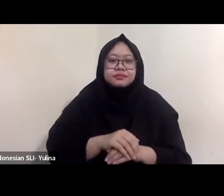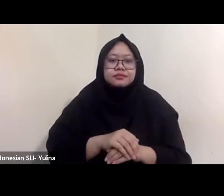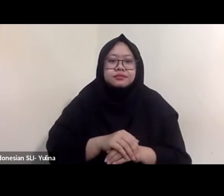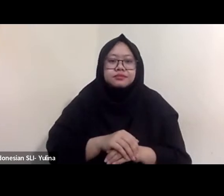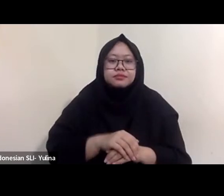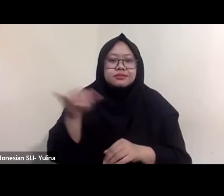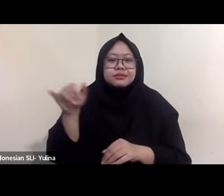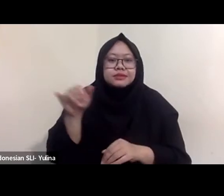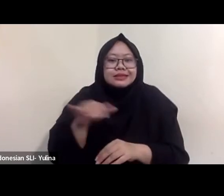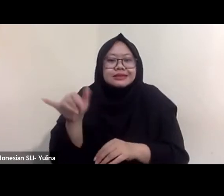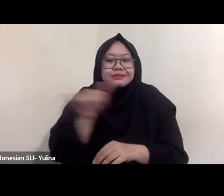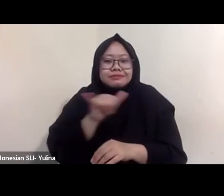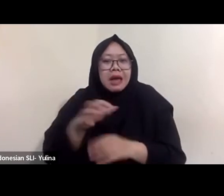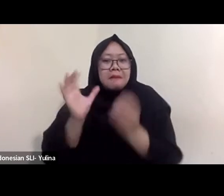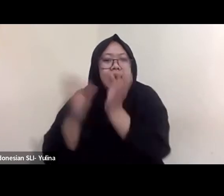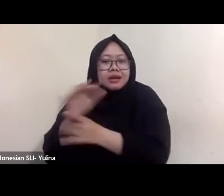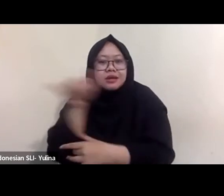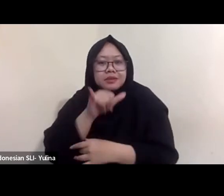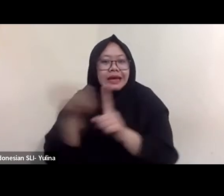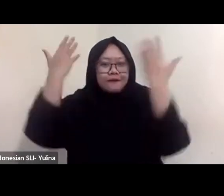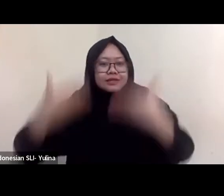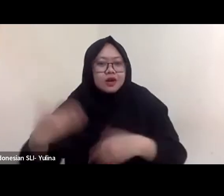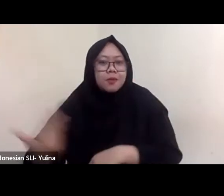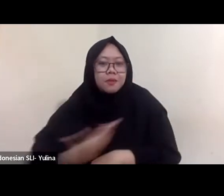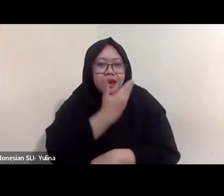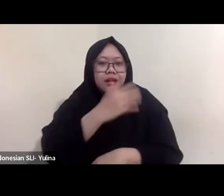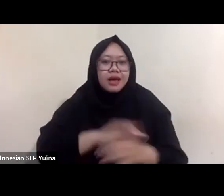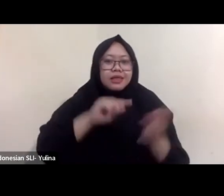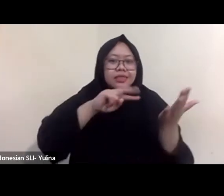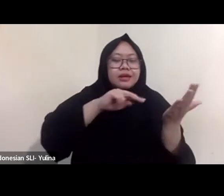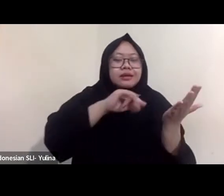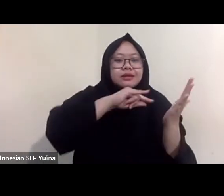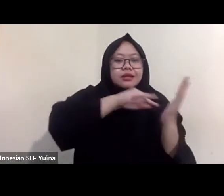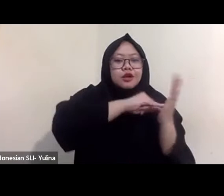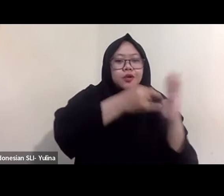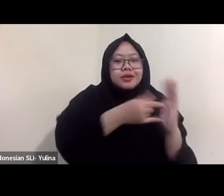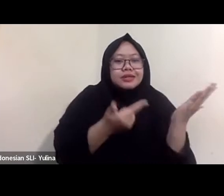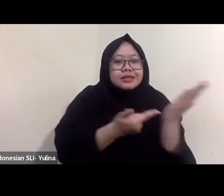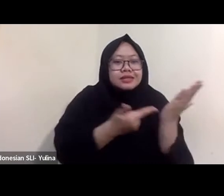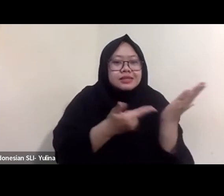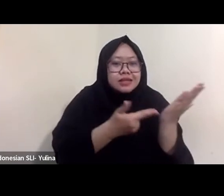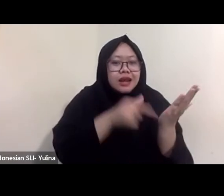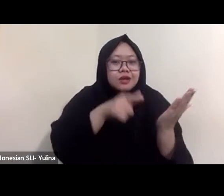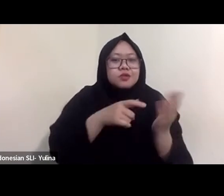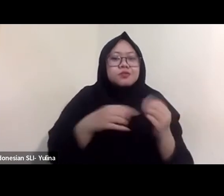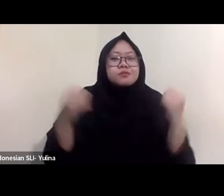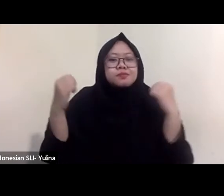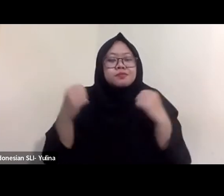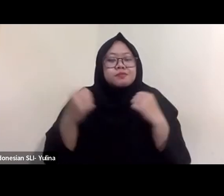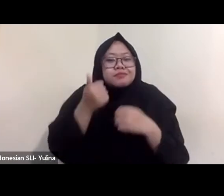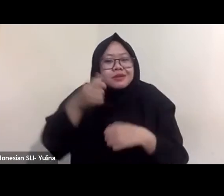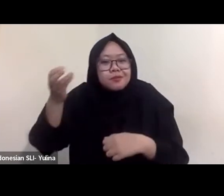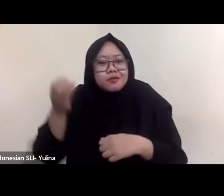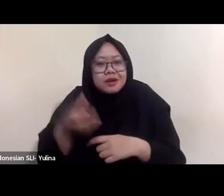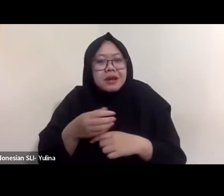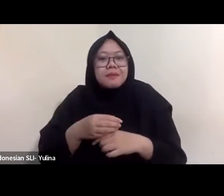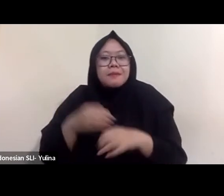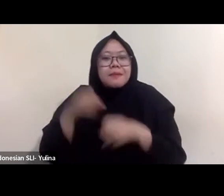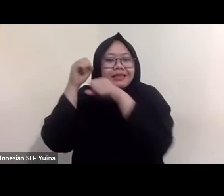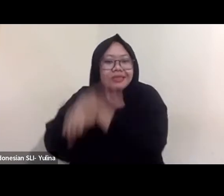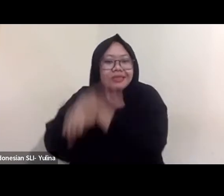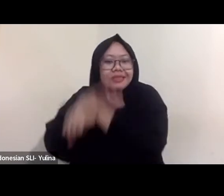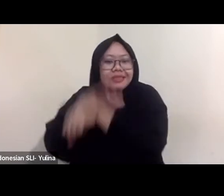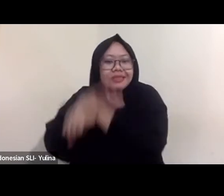korban. Teknologi digital telah memperkuat kemudahan untuk praktik kekerasan dan meningkatkan risiko dampak yang